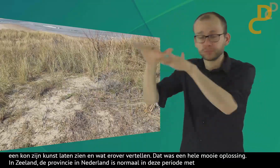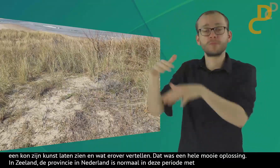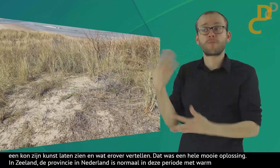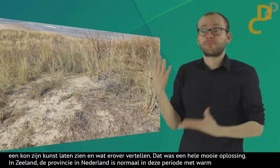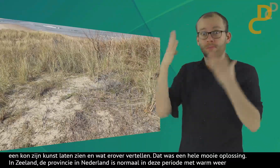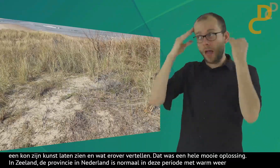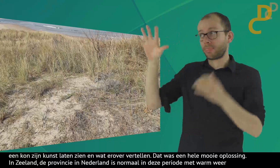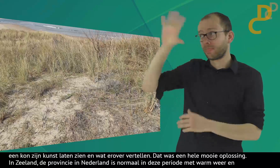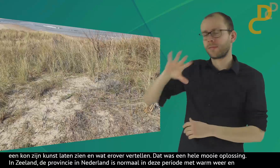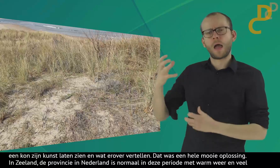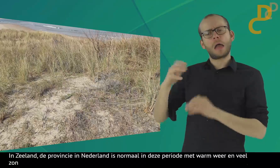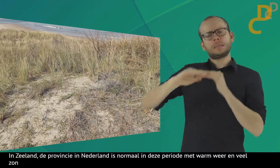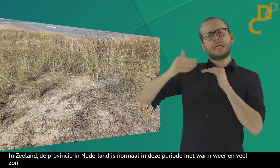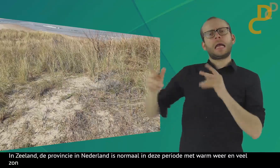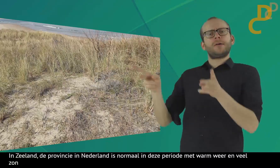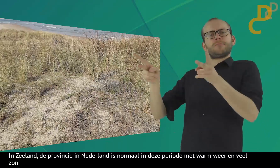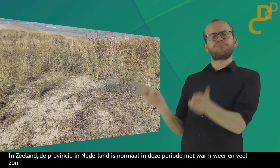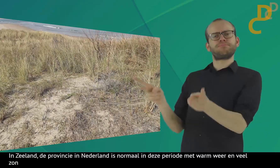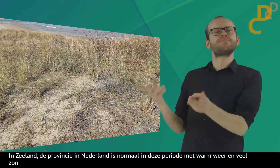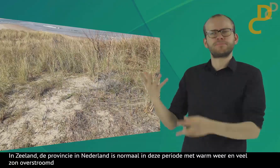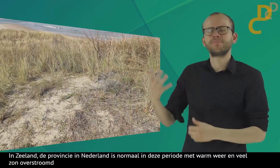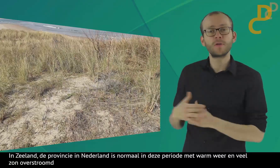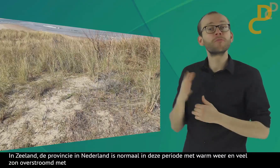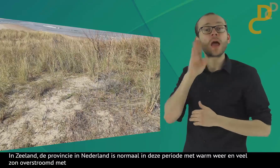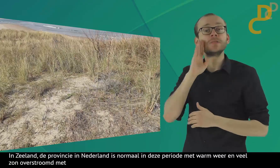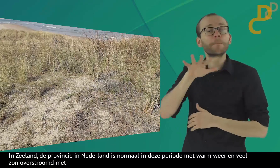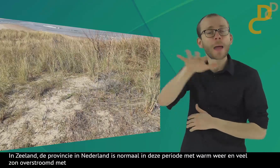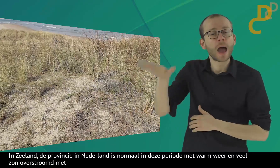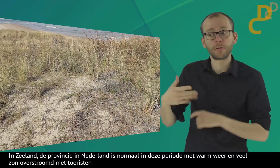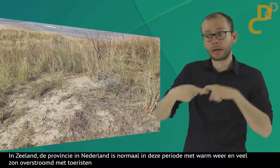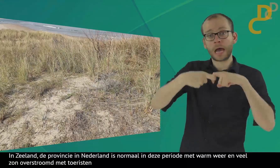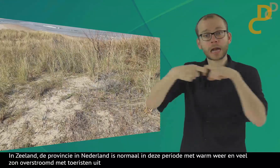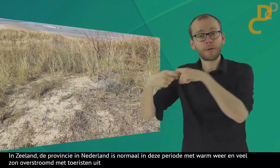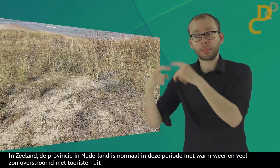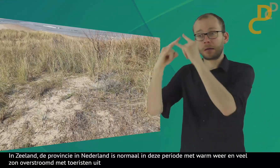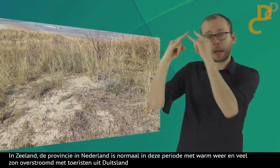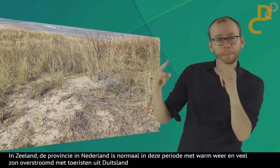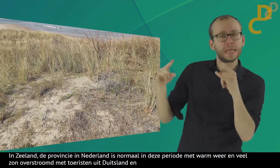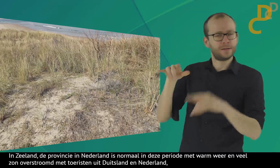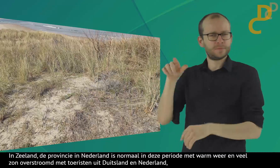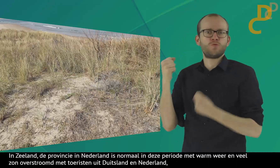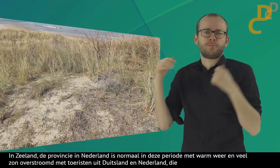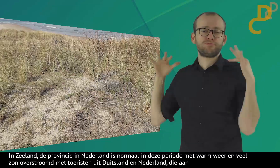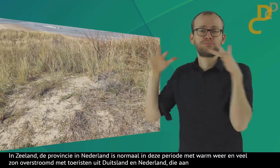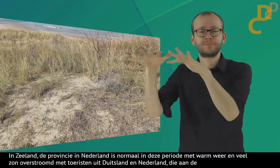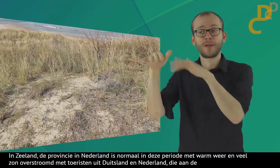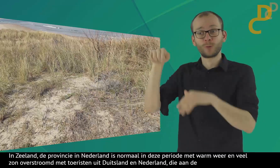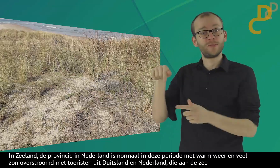toeristen, ook uit Duitsland en uit Nederland, die lekker aan de zee gaan vakantie vieren of met de camper of met de